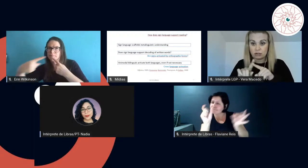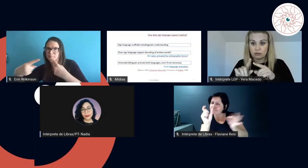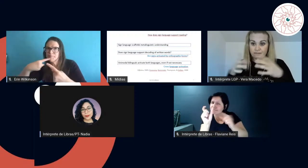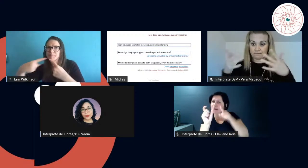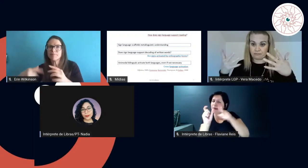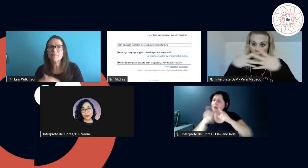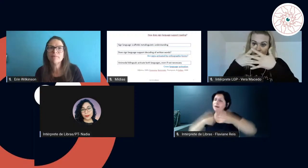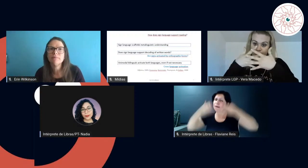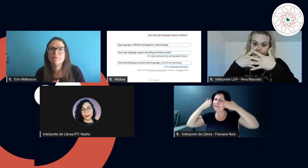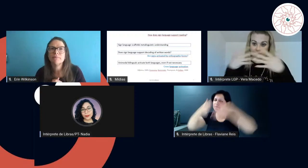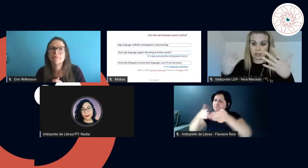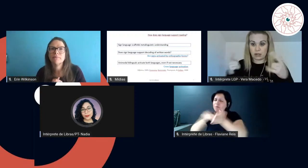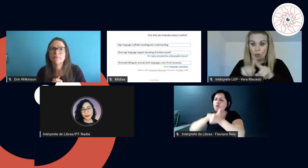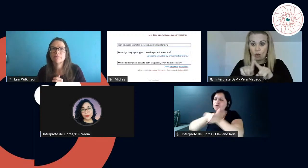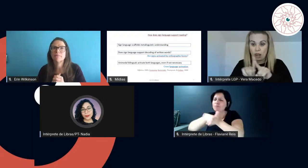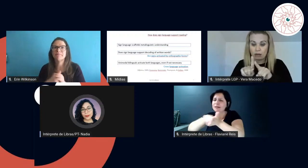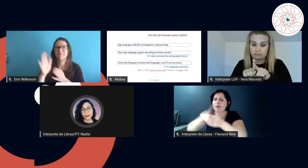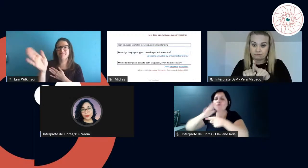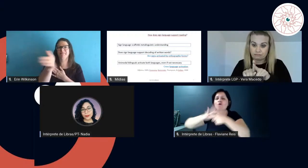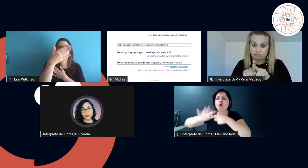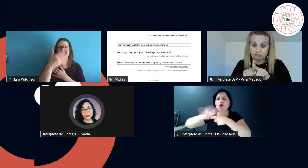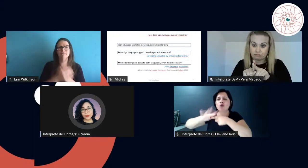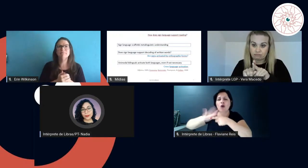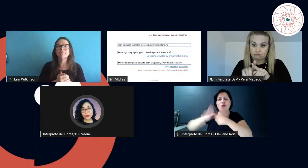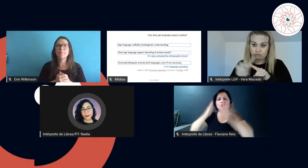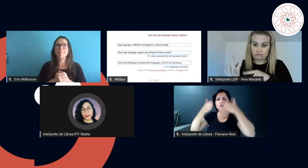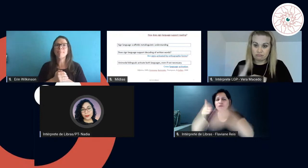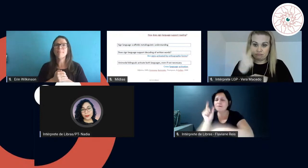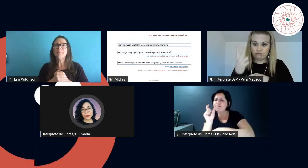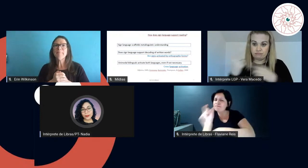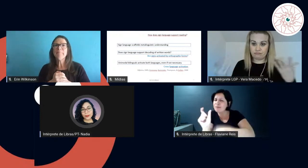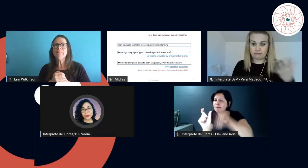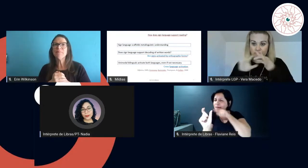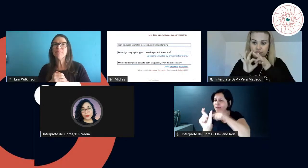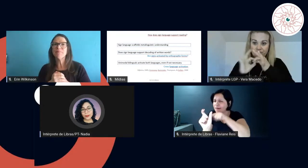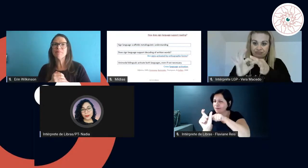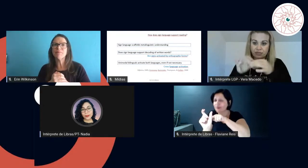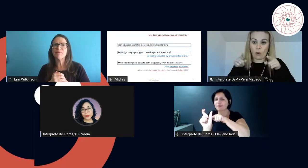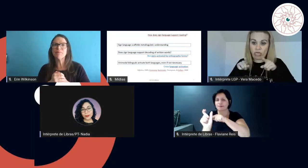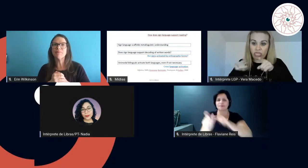ou ou eh ou de uma